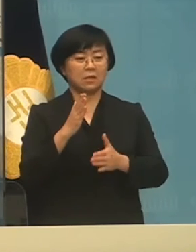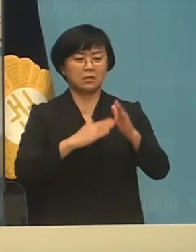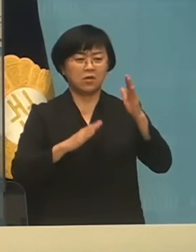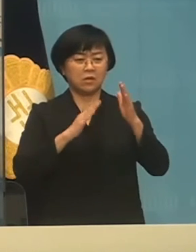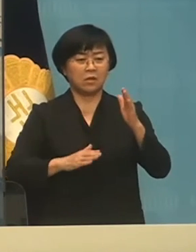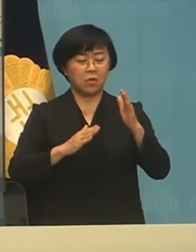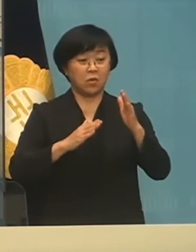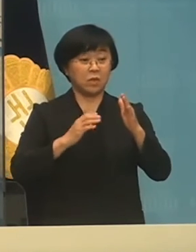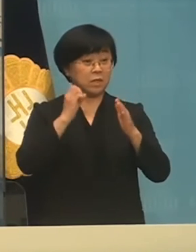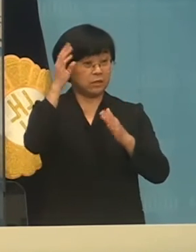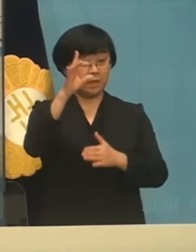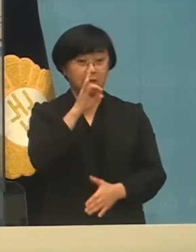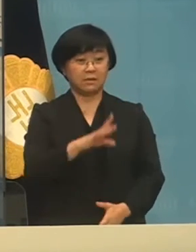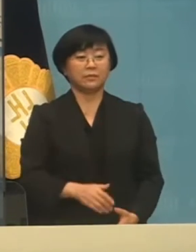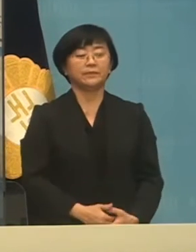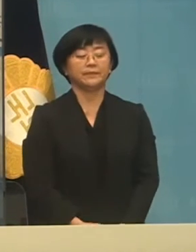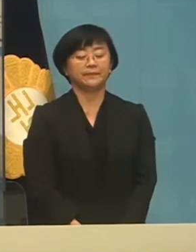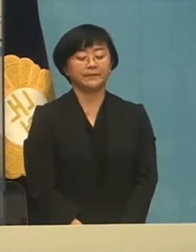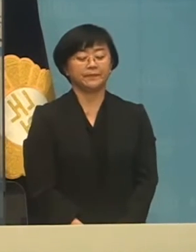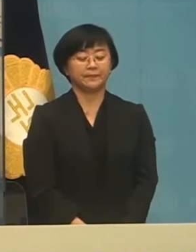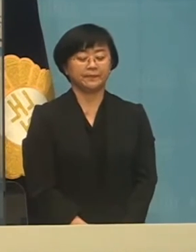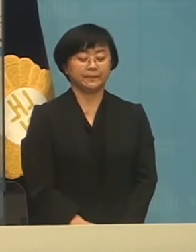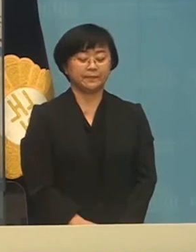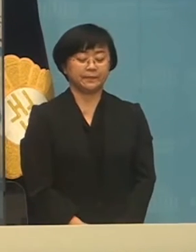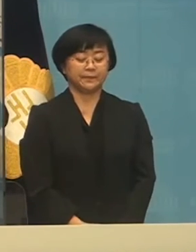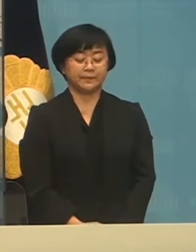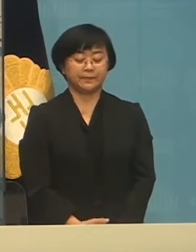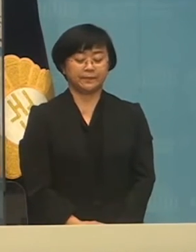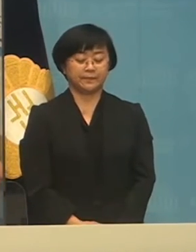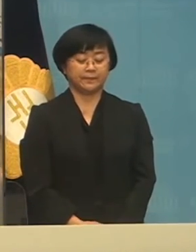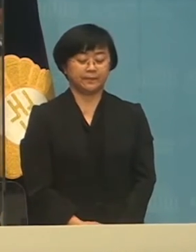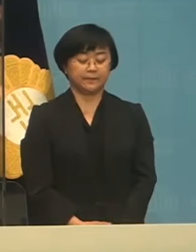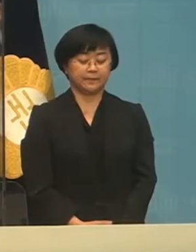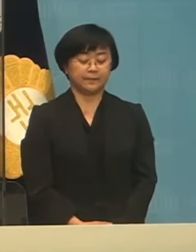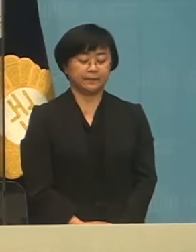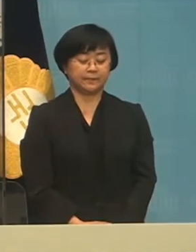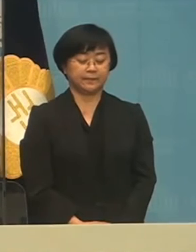말길 바랍니다. 이상입니다. 감사합니다.